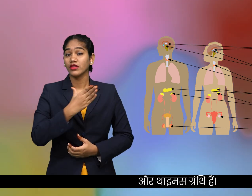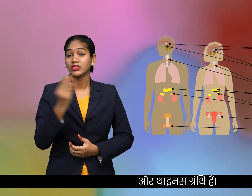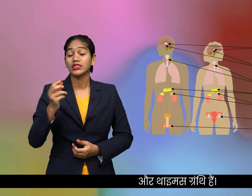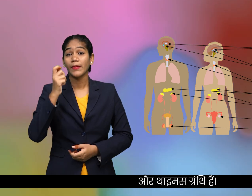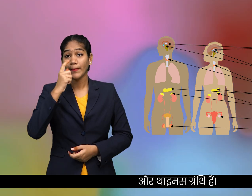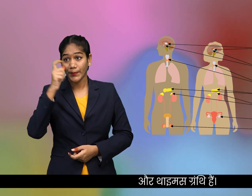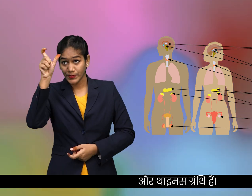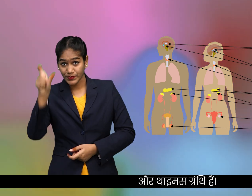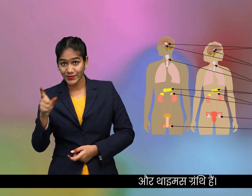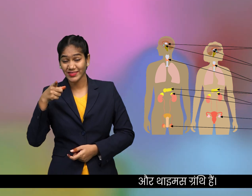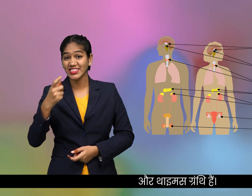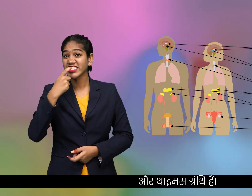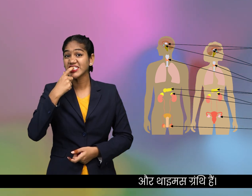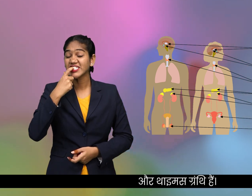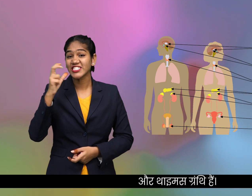Ovaries.